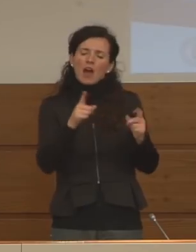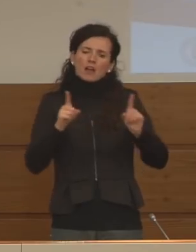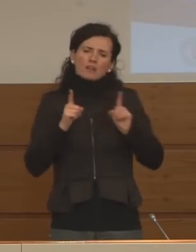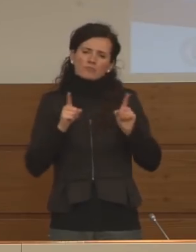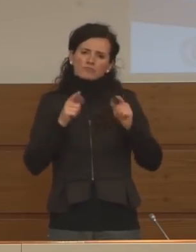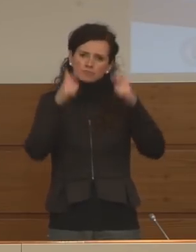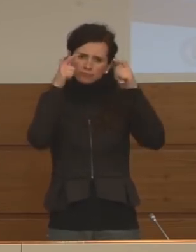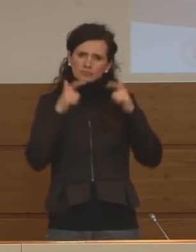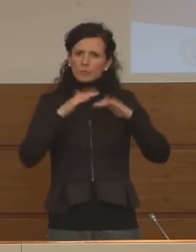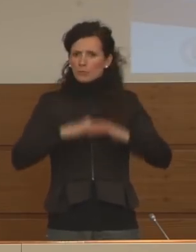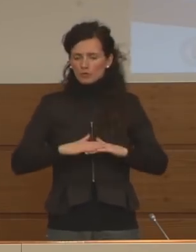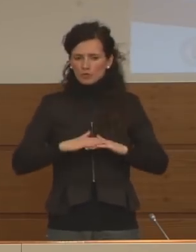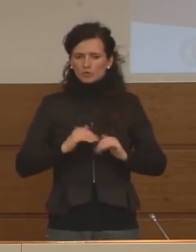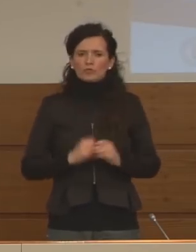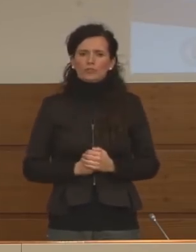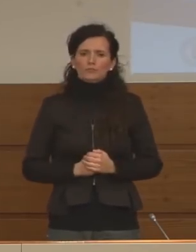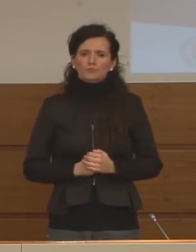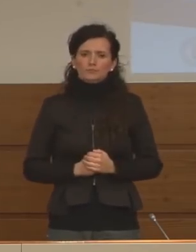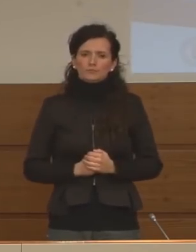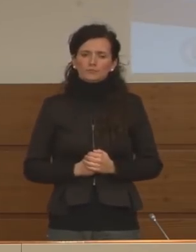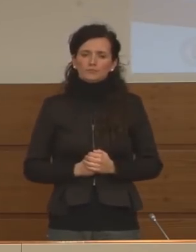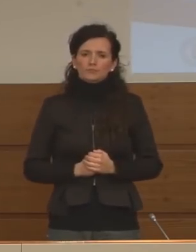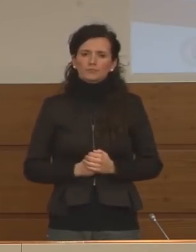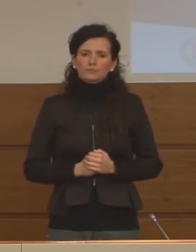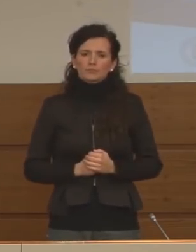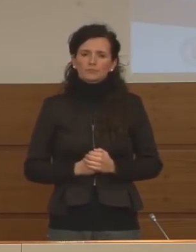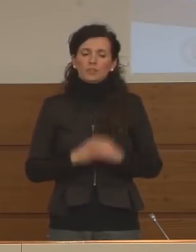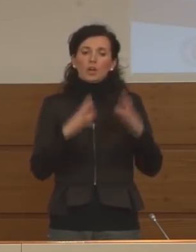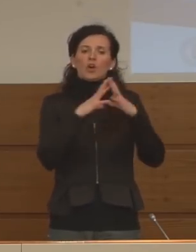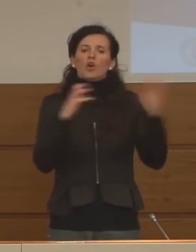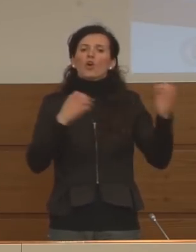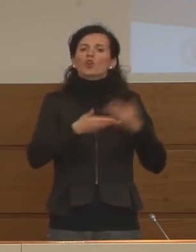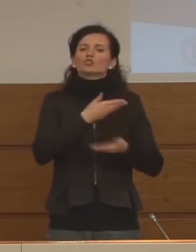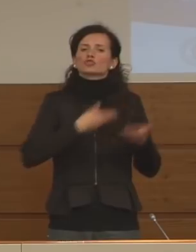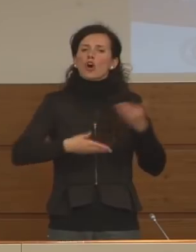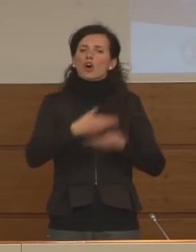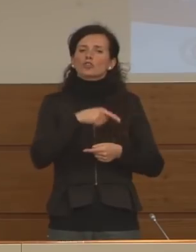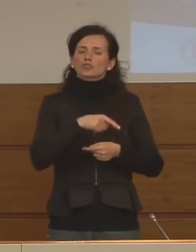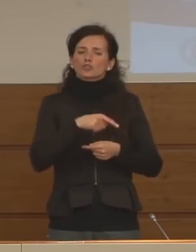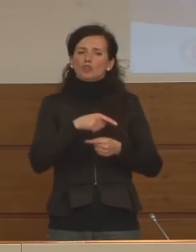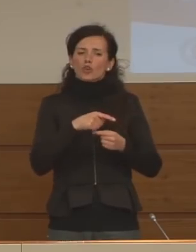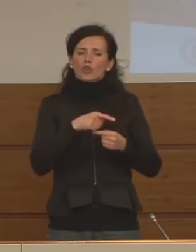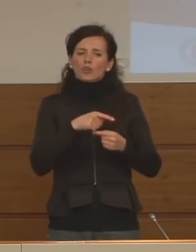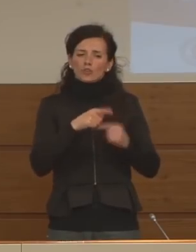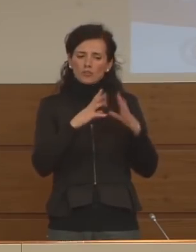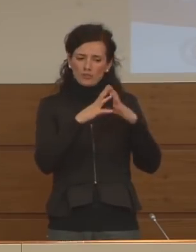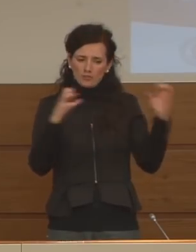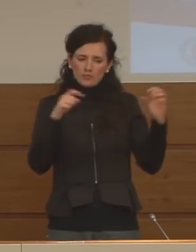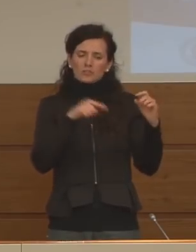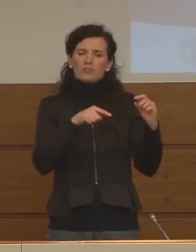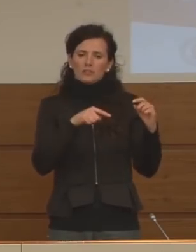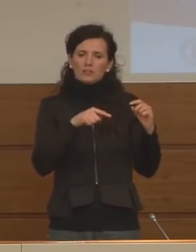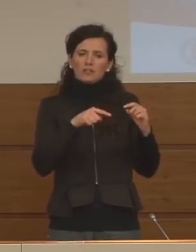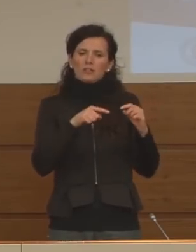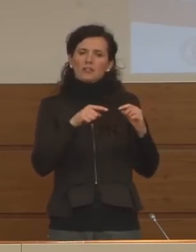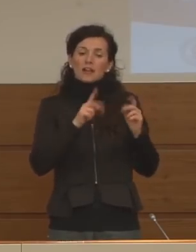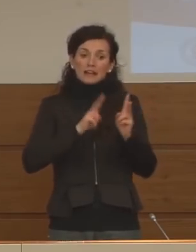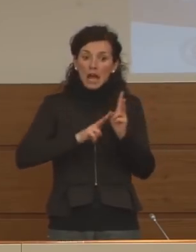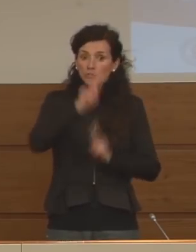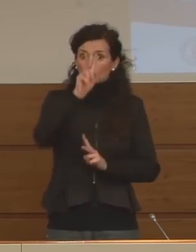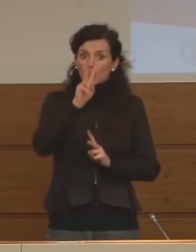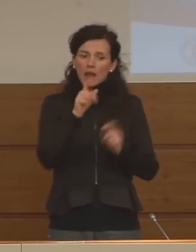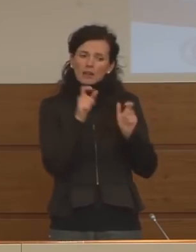un consorzio di imprese nazionali intorno al settore della moda ha